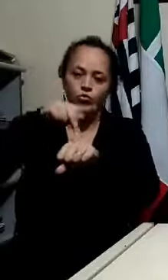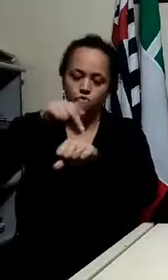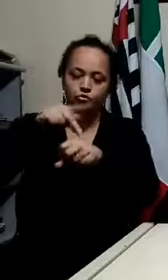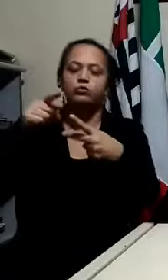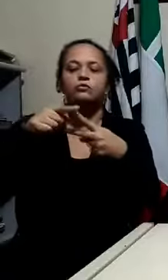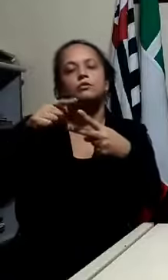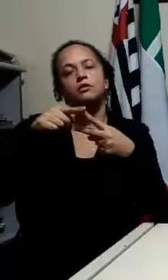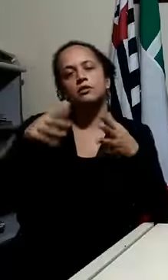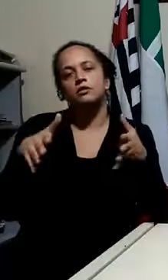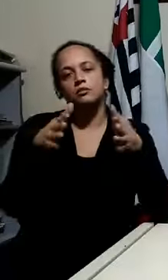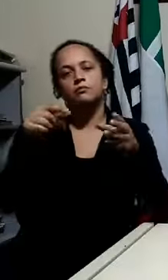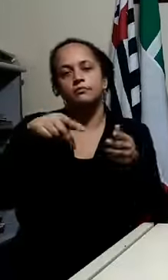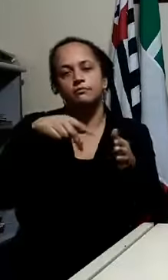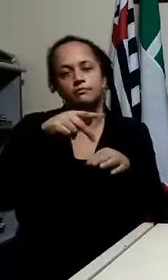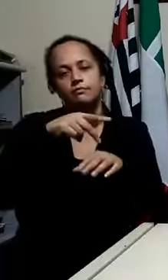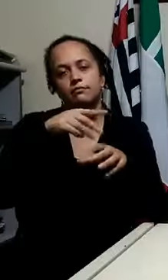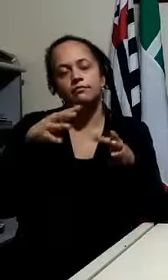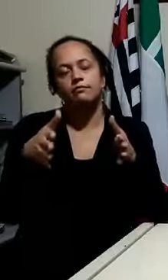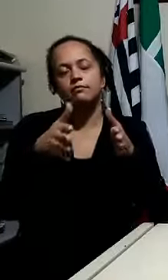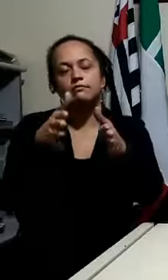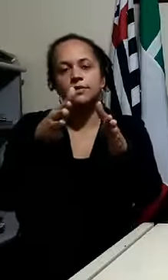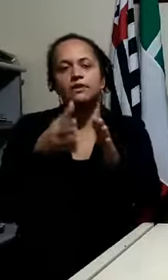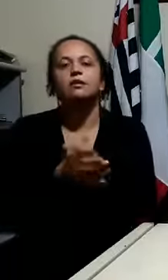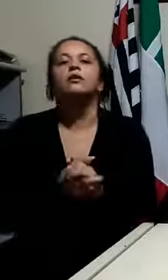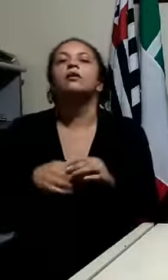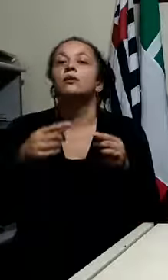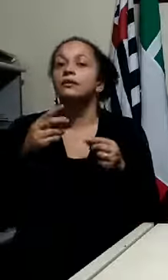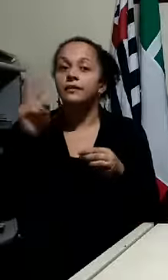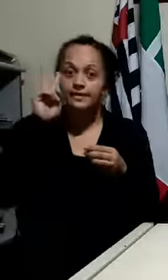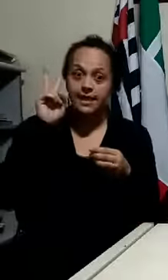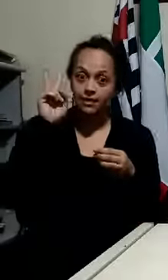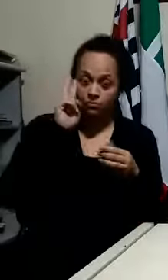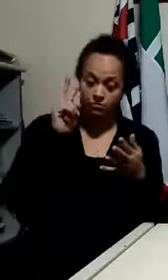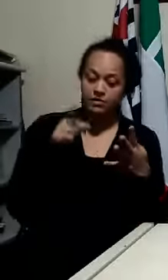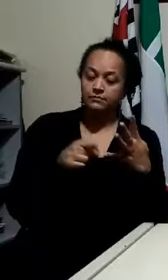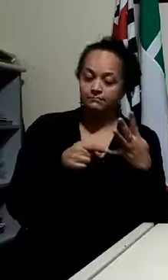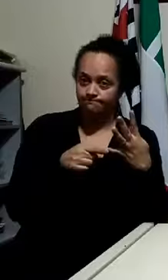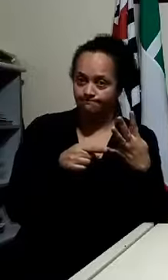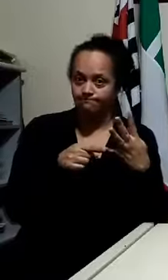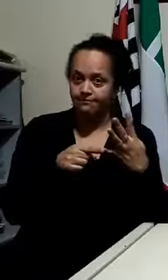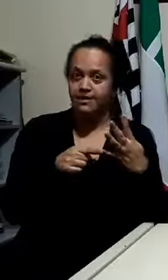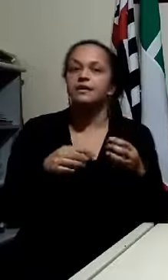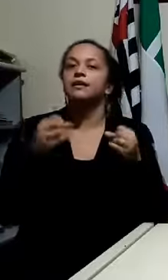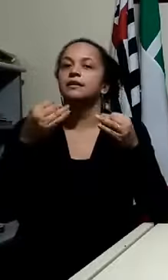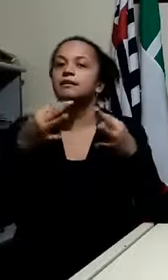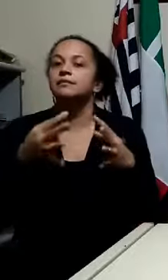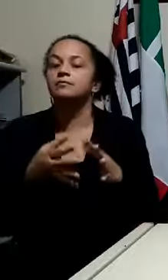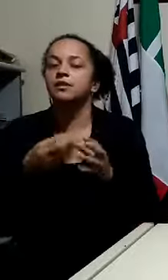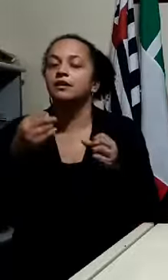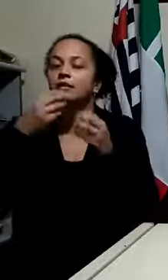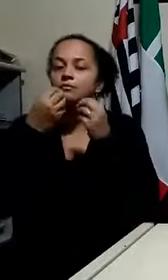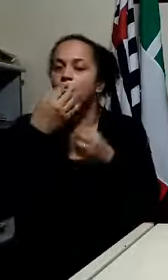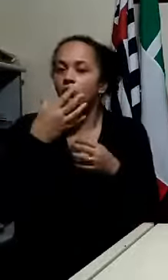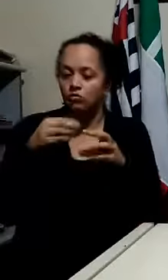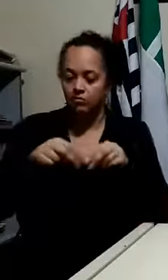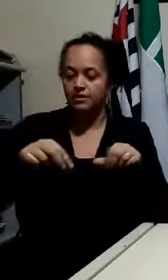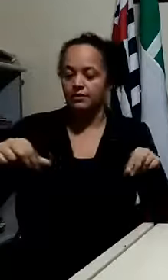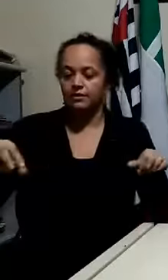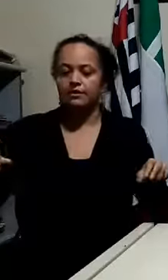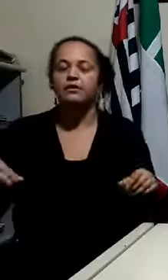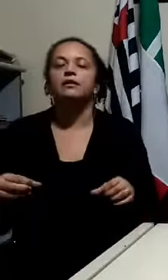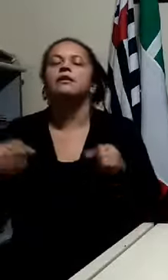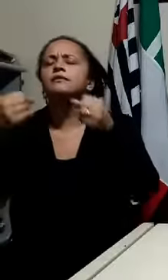Amém? Onde a palavra semeada produz 100, 60 e 30 por um, né? E